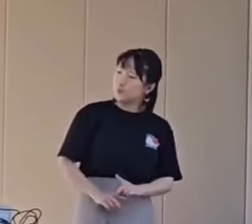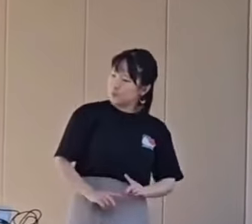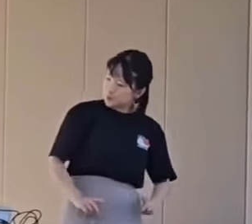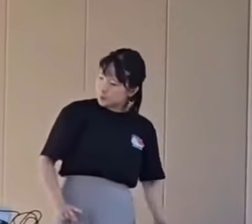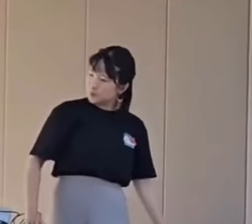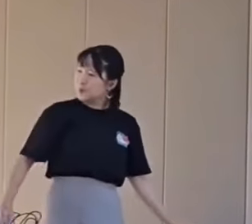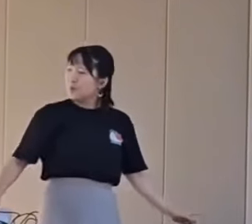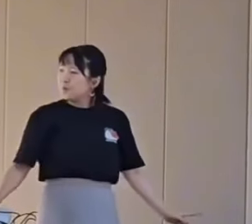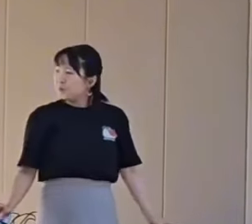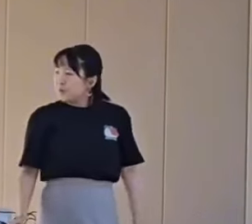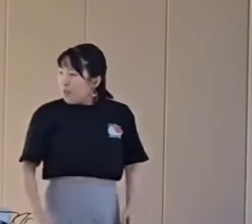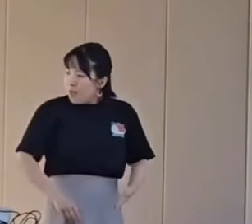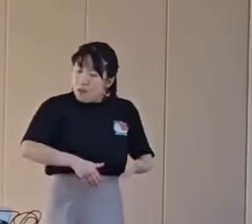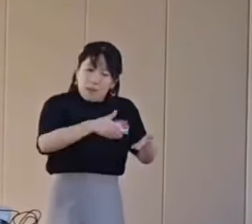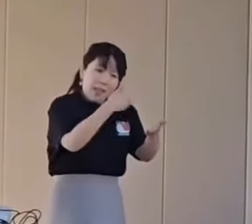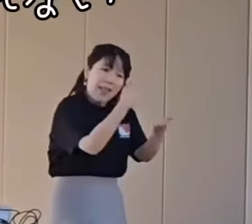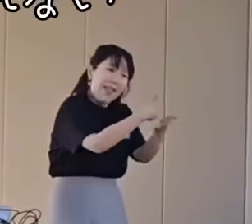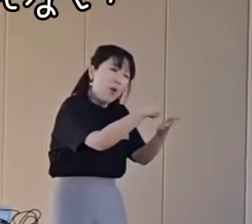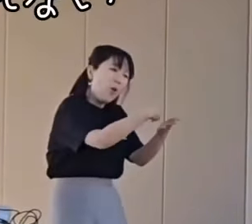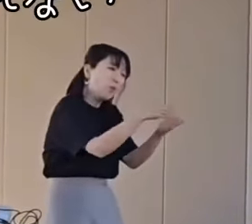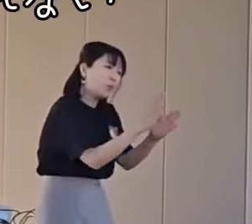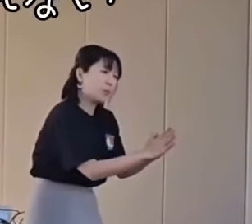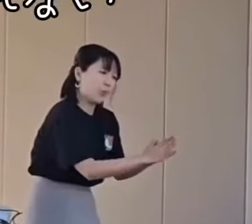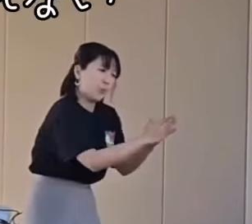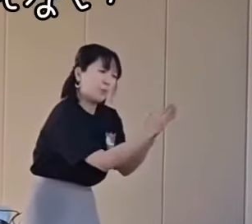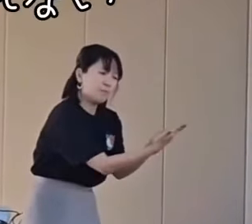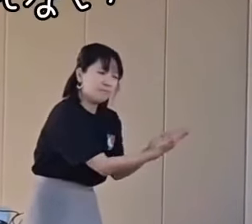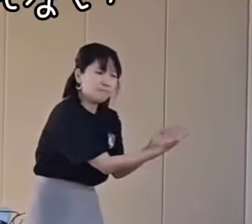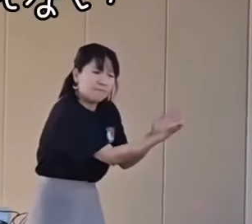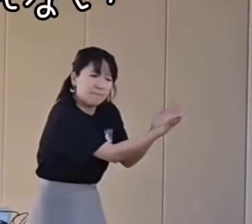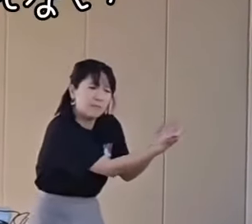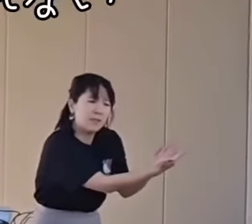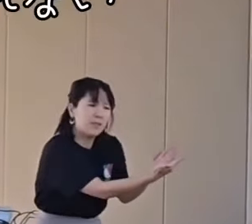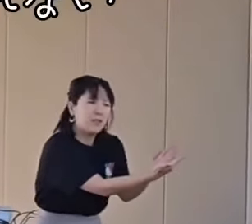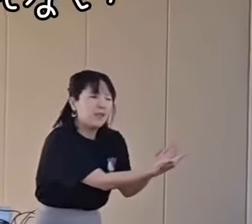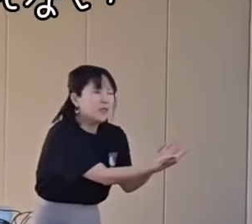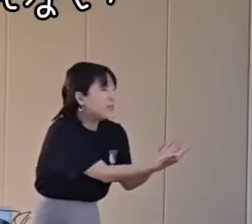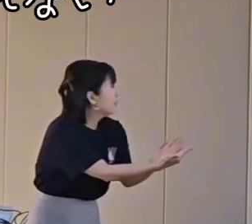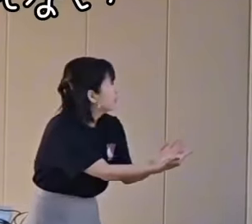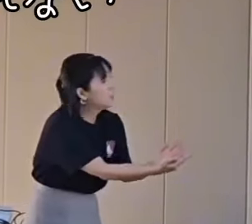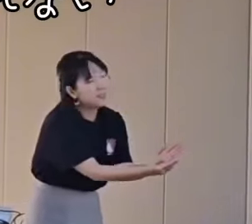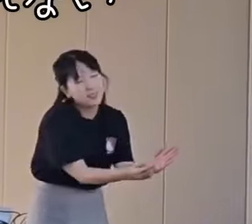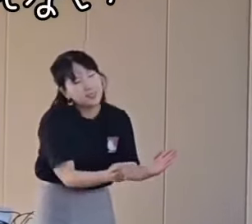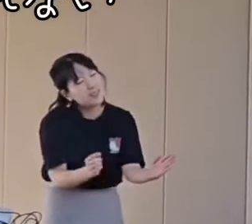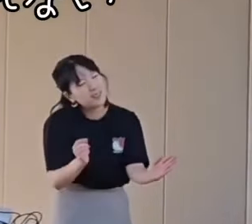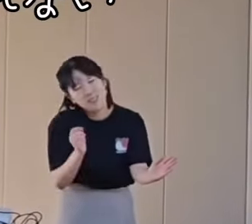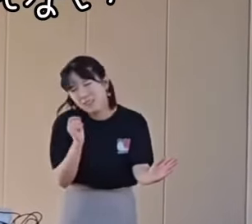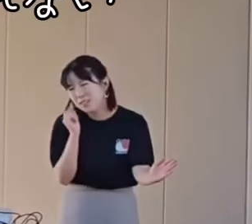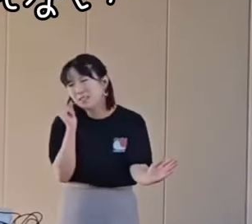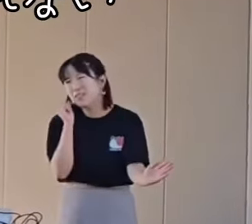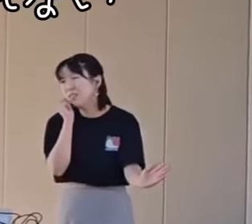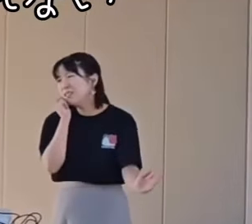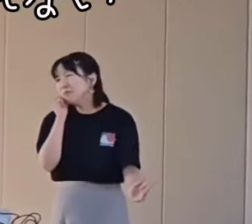う。絵本を読んであげられない、